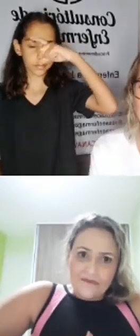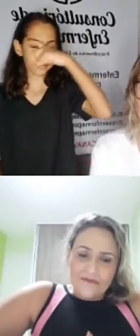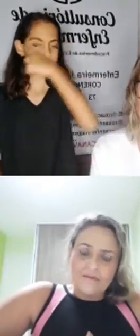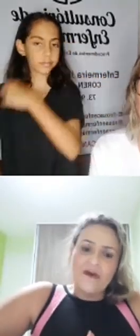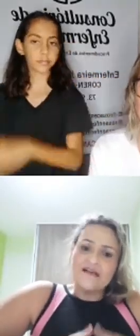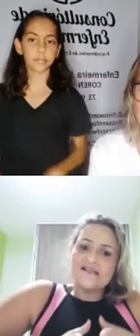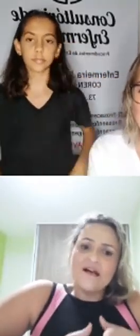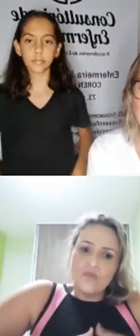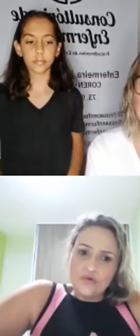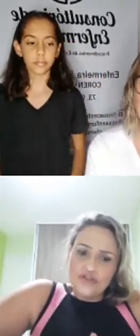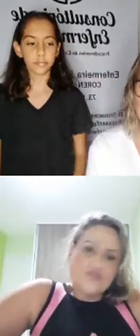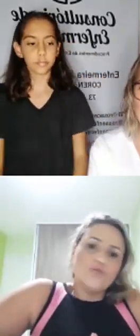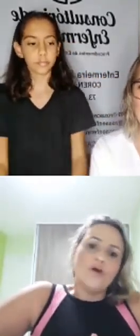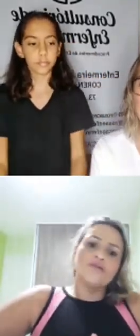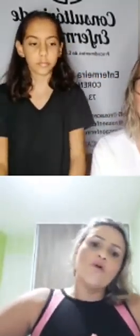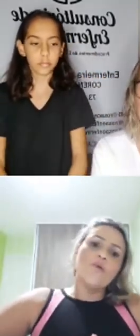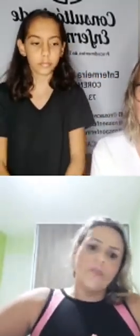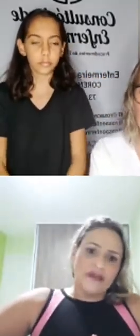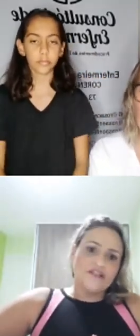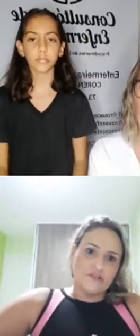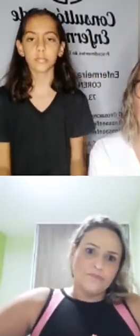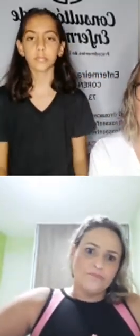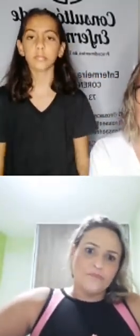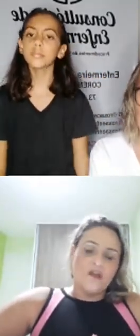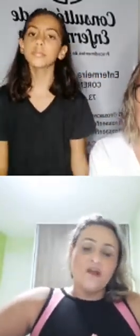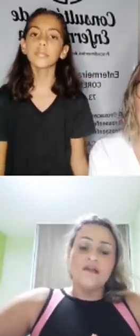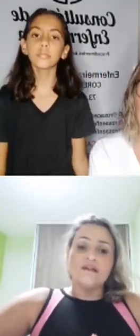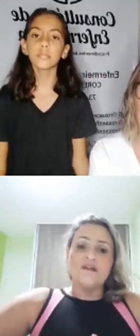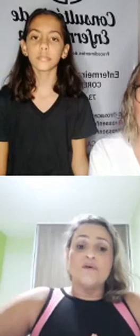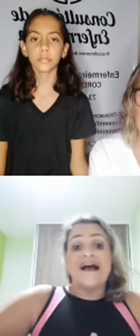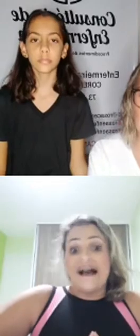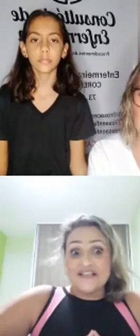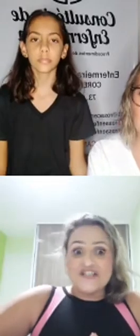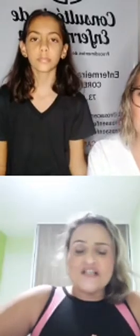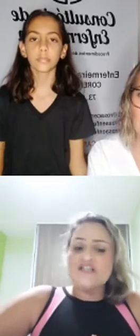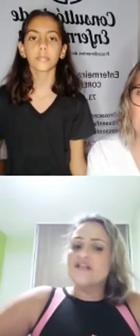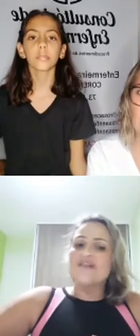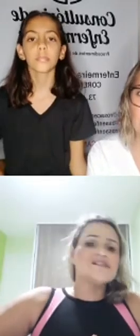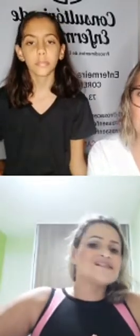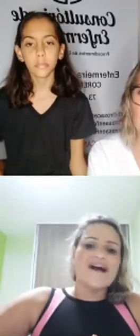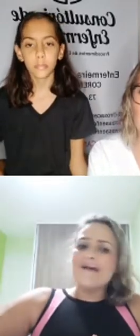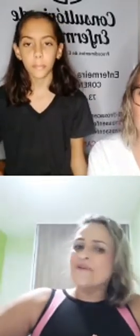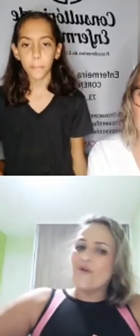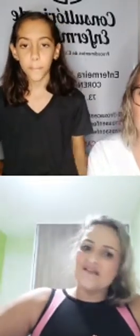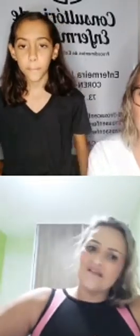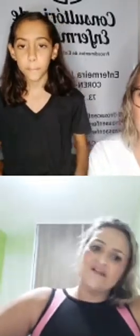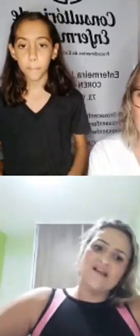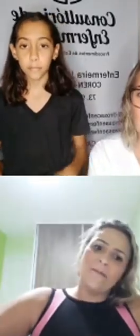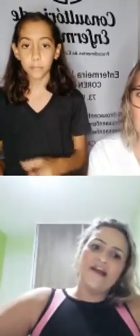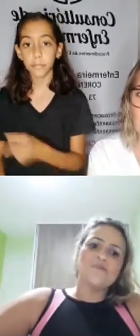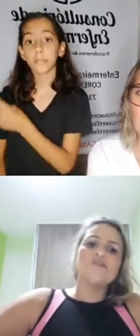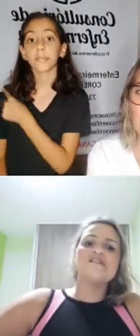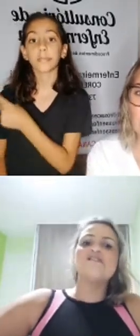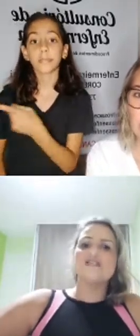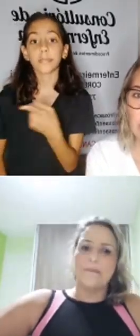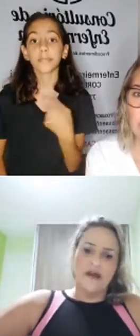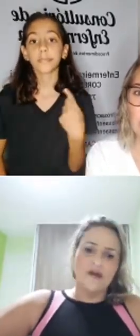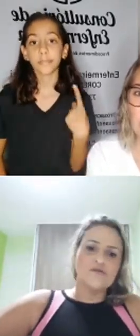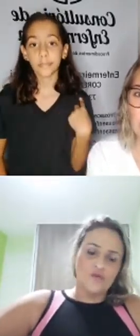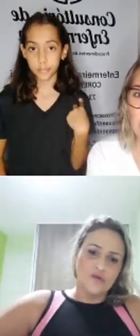comprometer a saúde do modo que compromete. Então, a gente não sabe quais são as